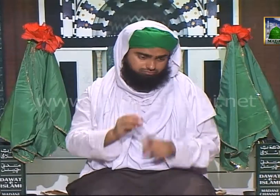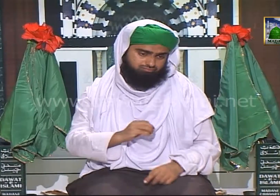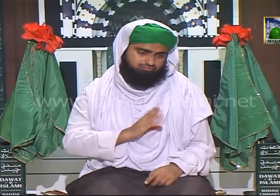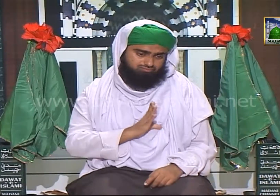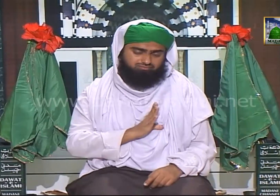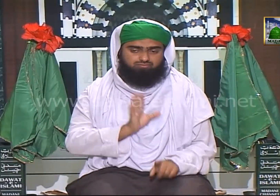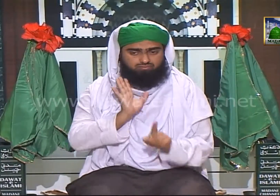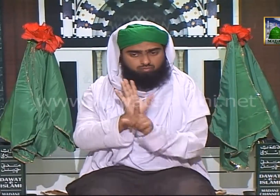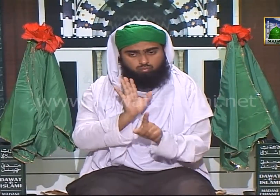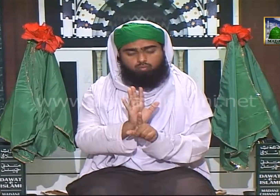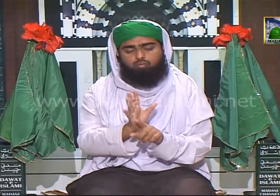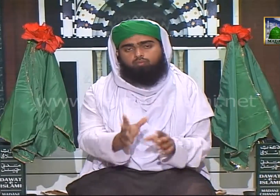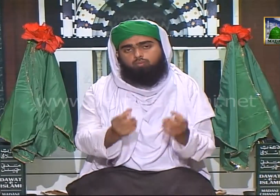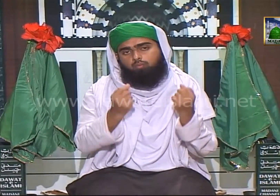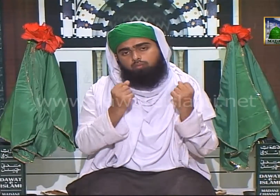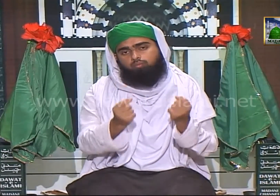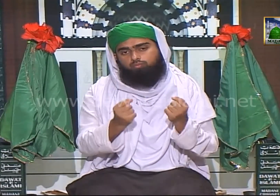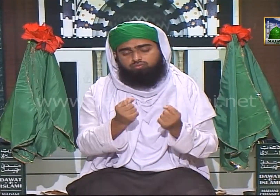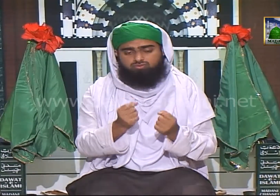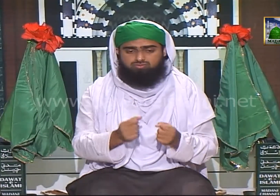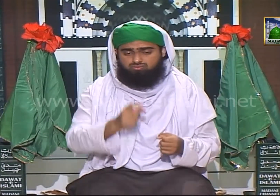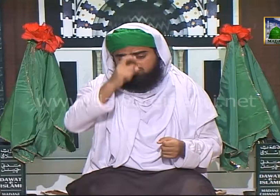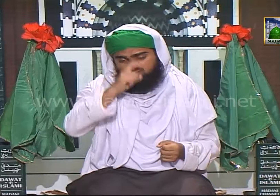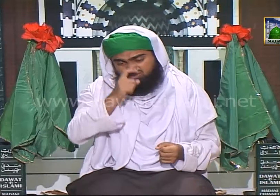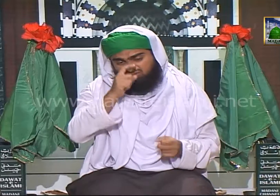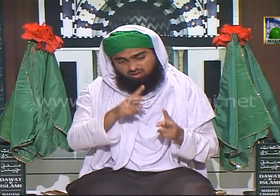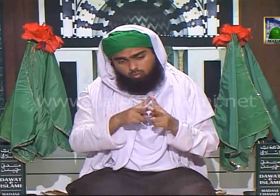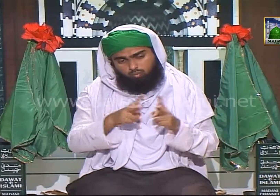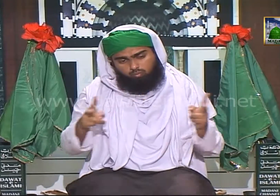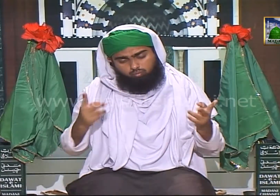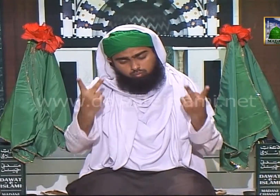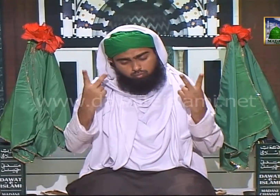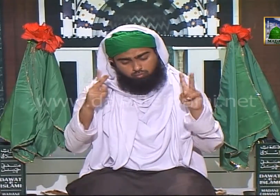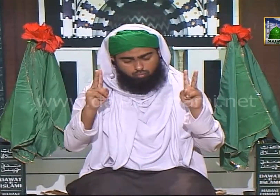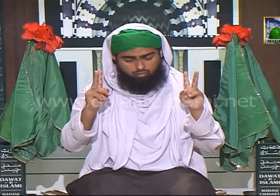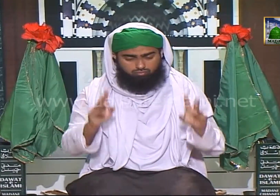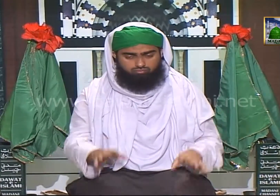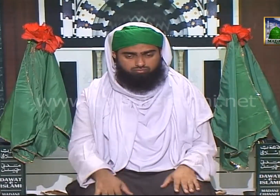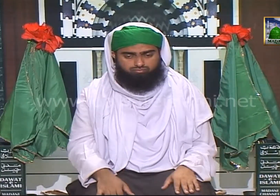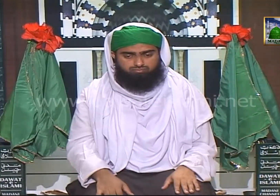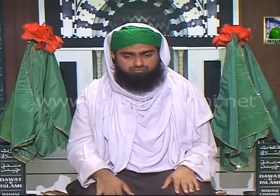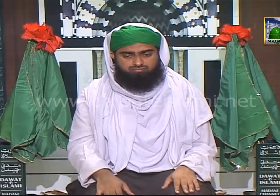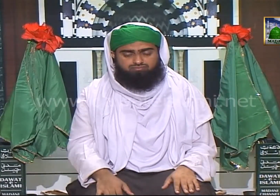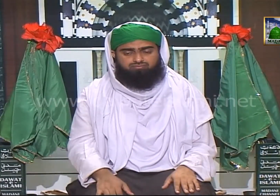یہ بہت مشکل، کثرت سے جھوٹ بہت جانے کا اتفاق ہوا، بہت جھوٹ. اور ذہن ایک